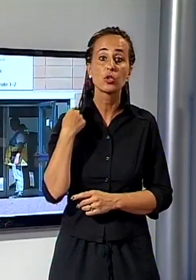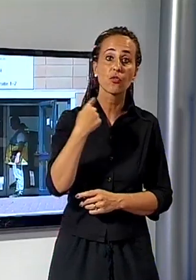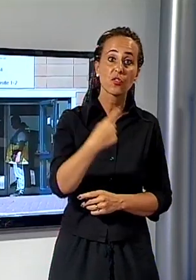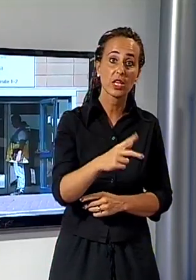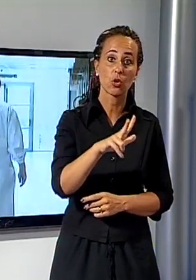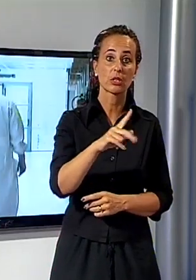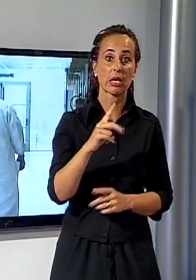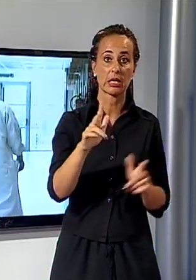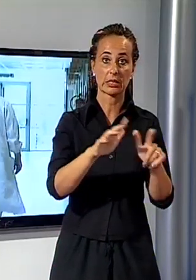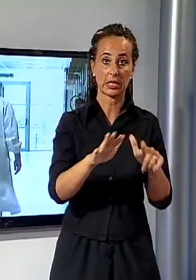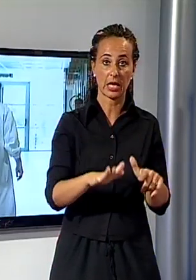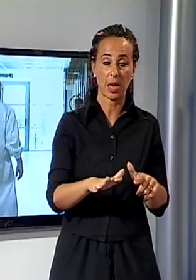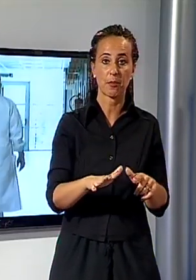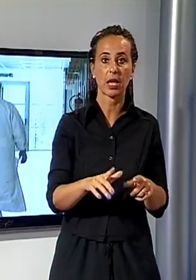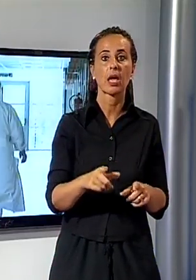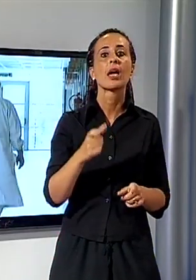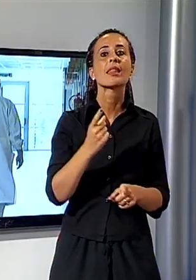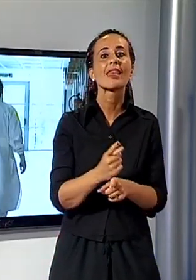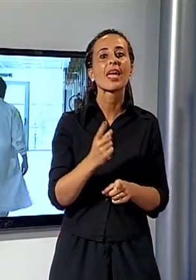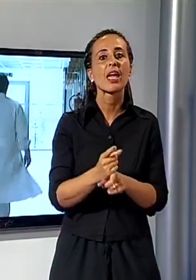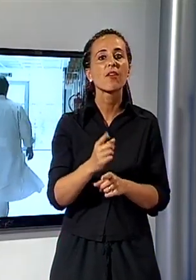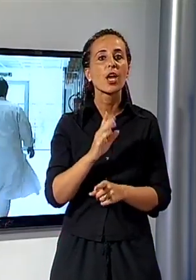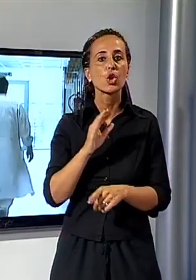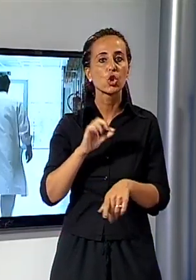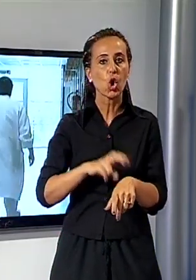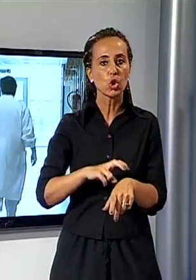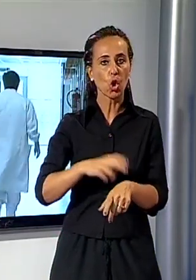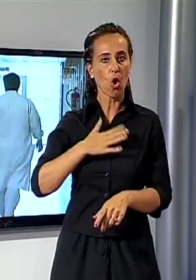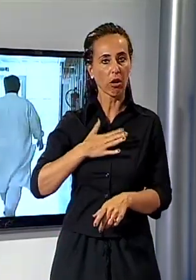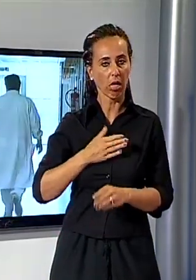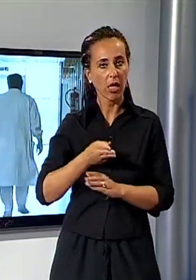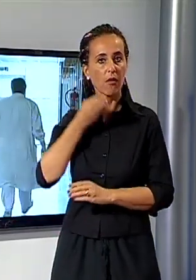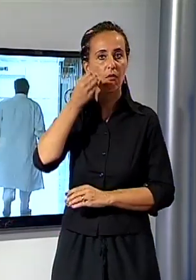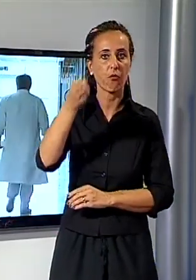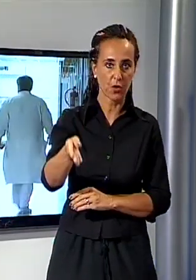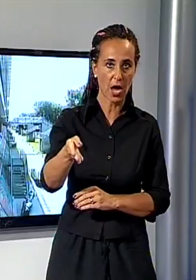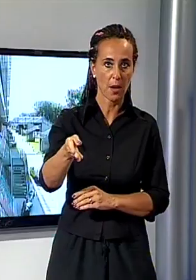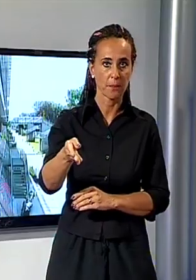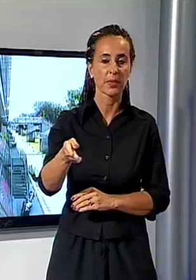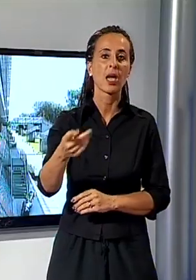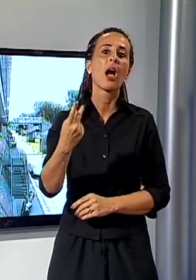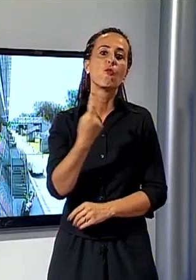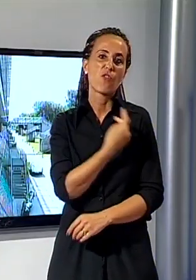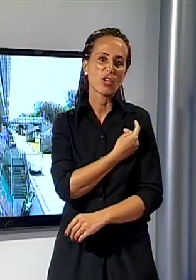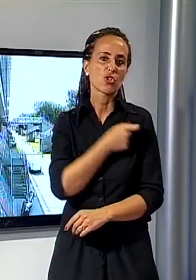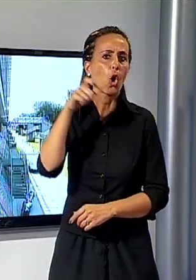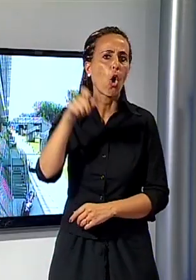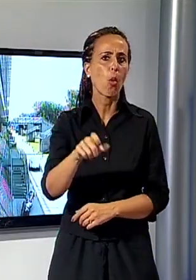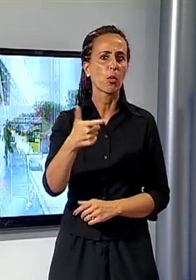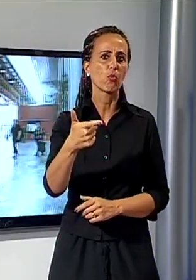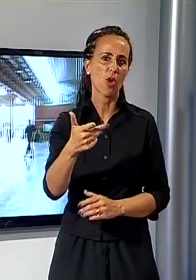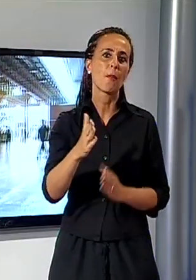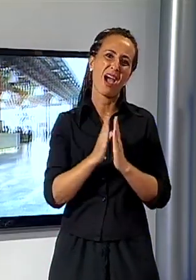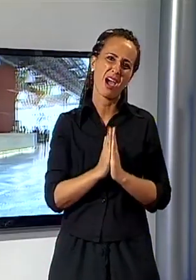opportune verifiche per l'eventuale somministrazione del vaccino, non obbligatoria ma fortemente raccomandata. I medici operanti sul